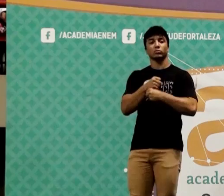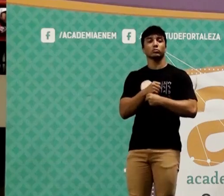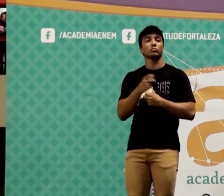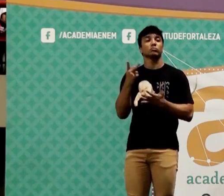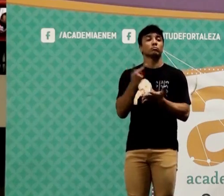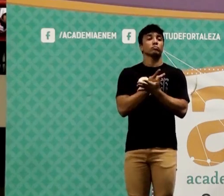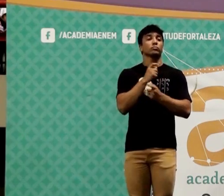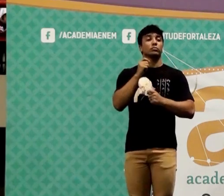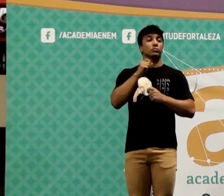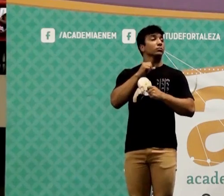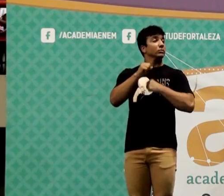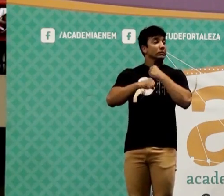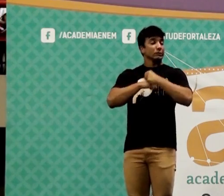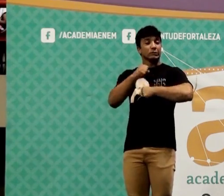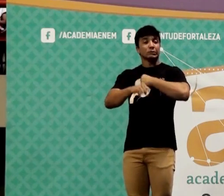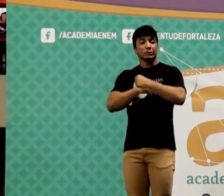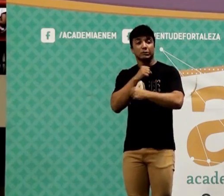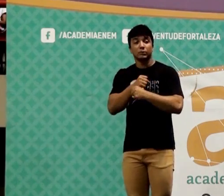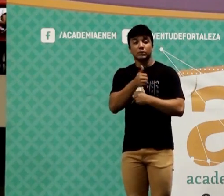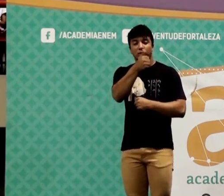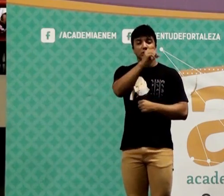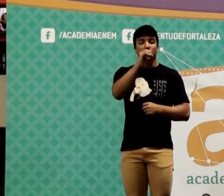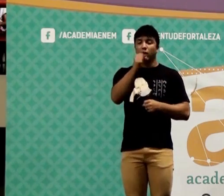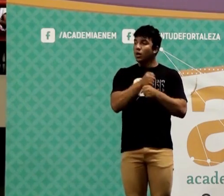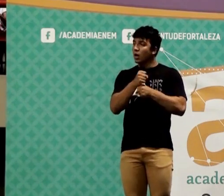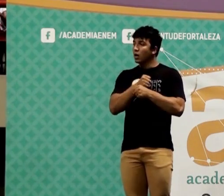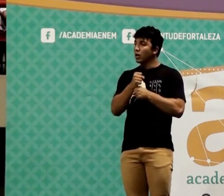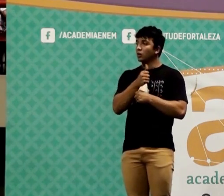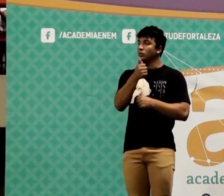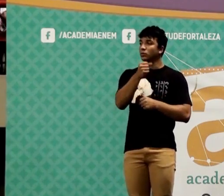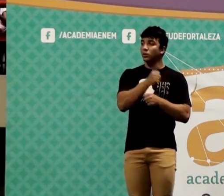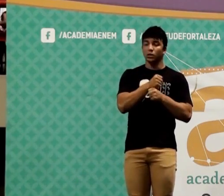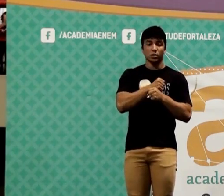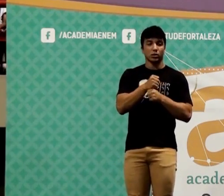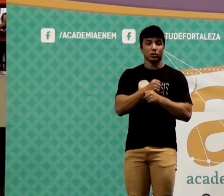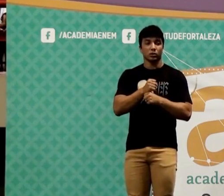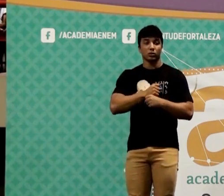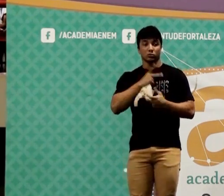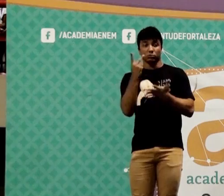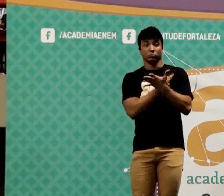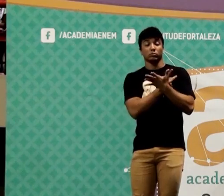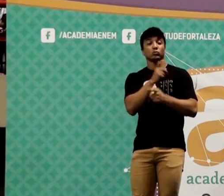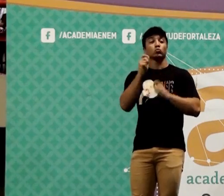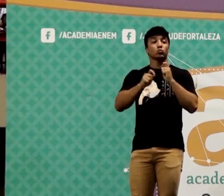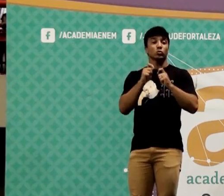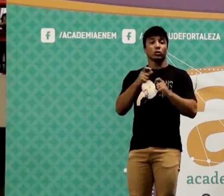reinos? Antes do Hitler tinha quantos reinos? Nenhum.